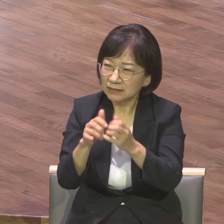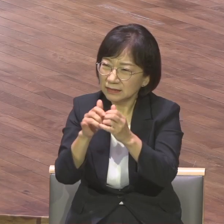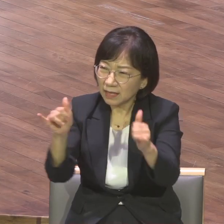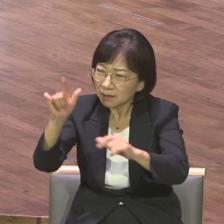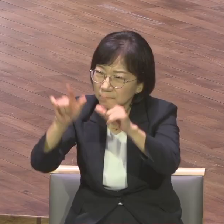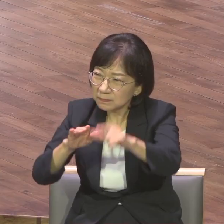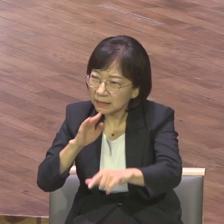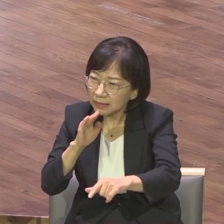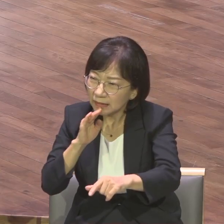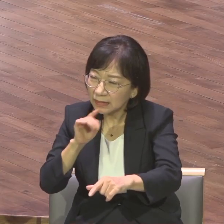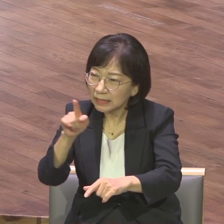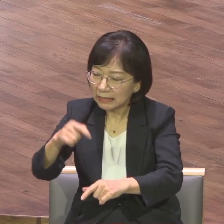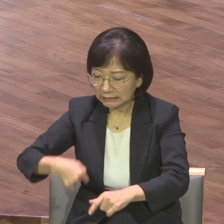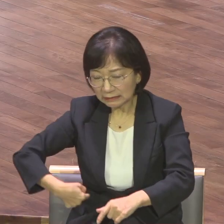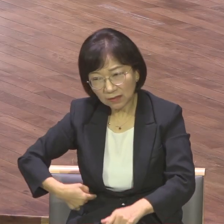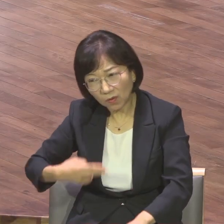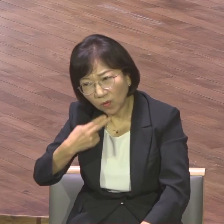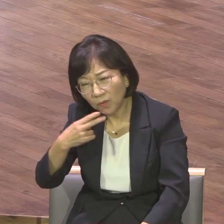있을까?